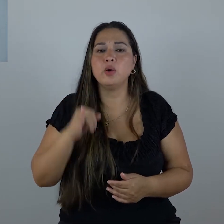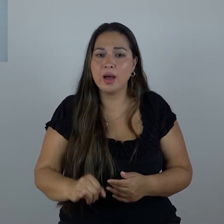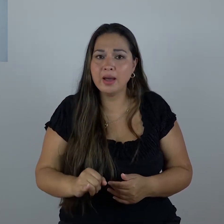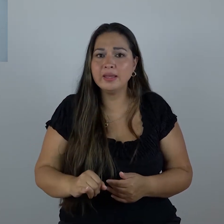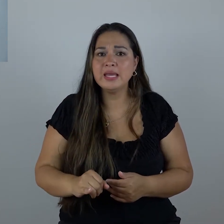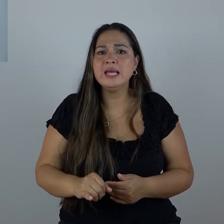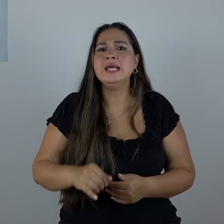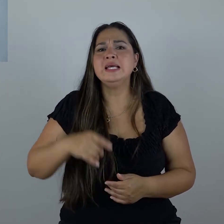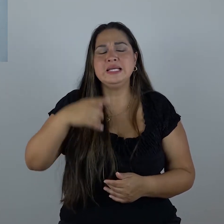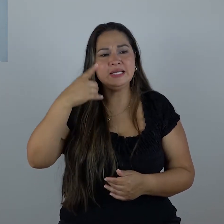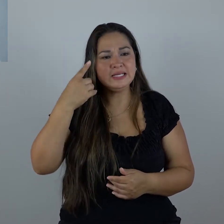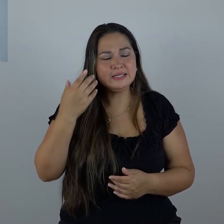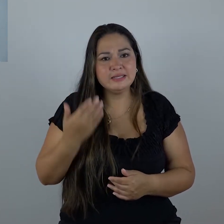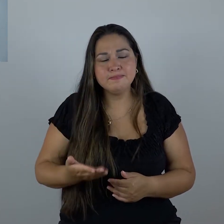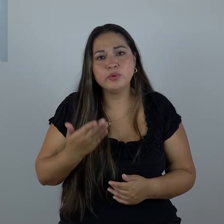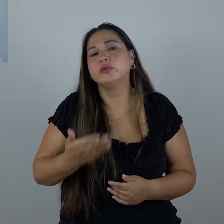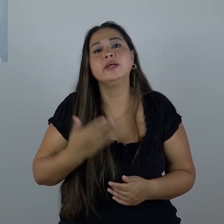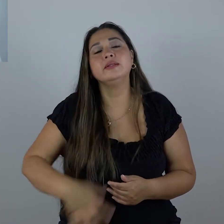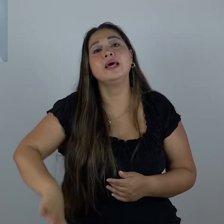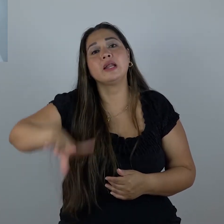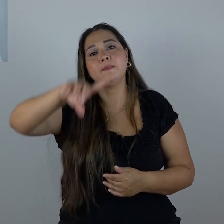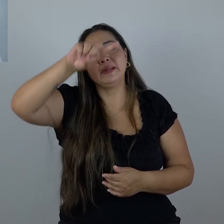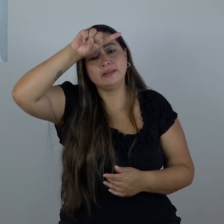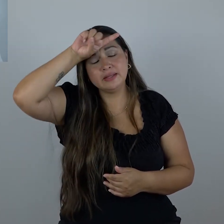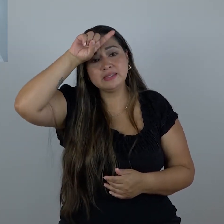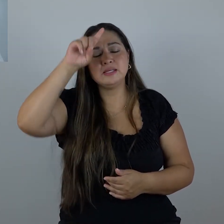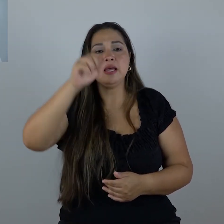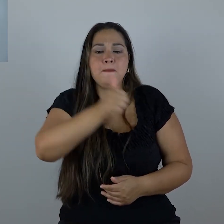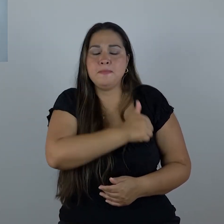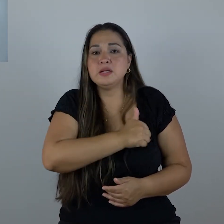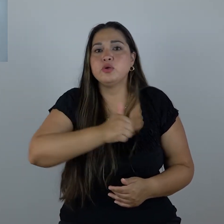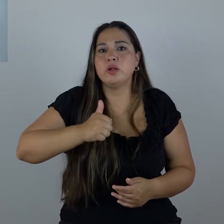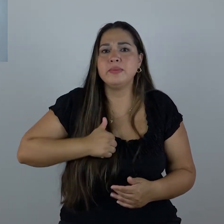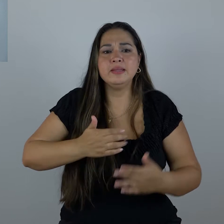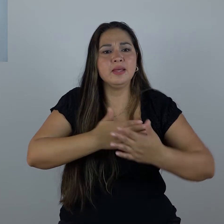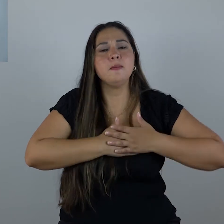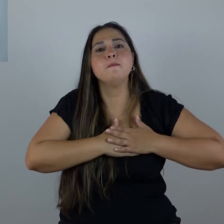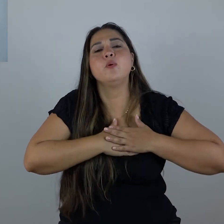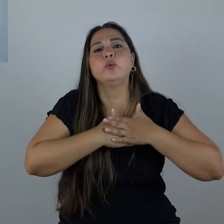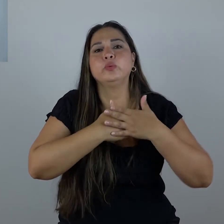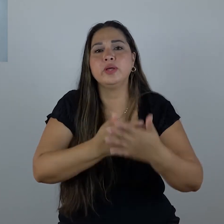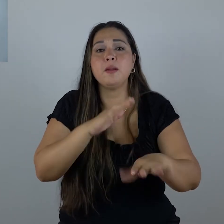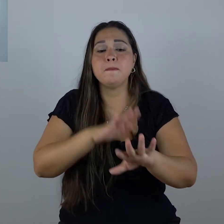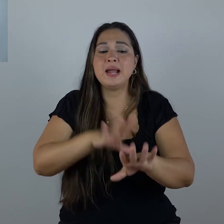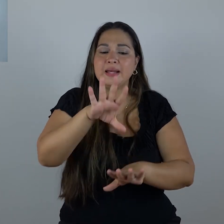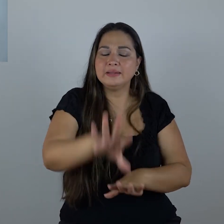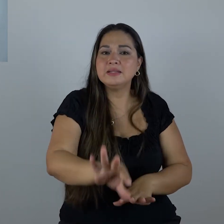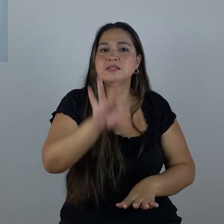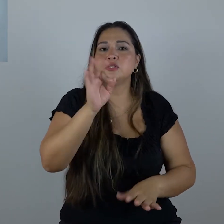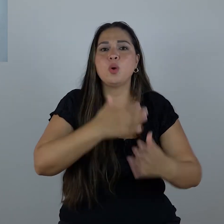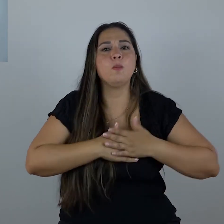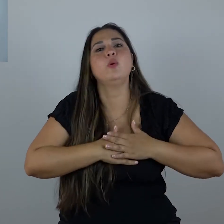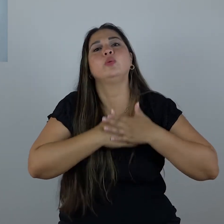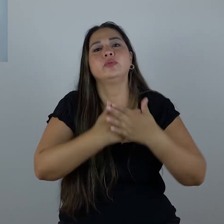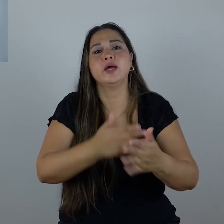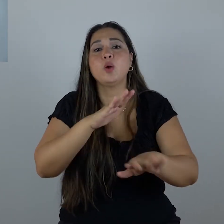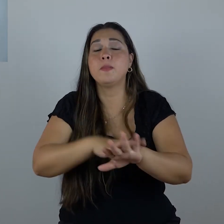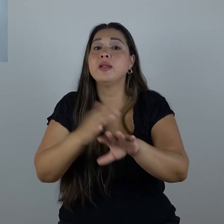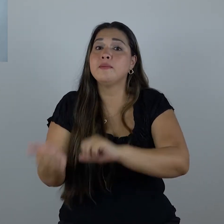Señor para poder ser salvo y entonces puedan hacer o pueda tomar la decisión voluntariamente de